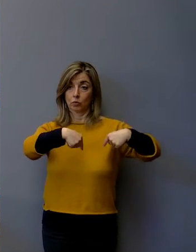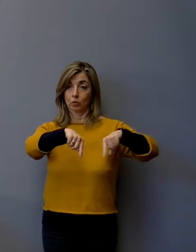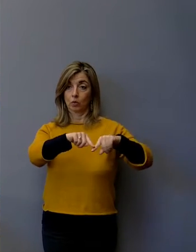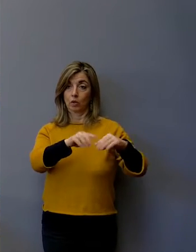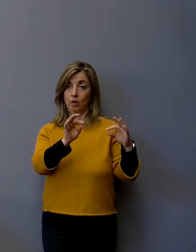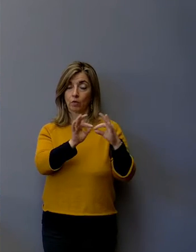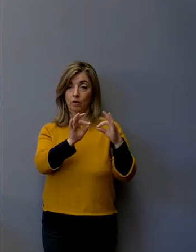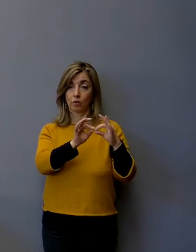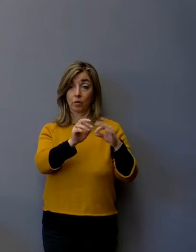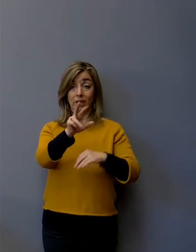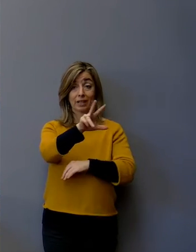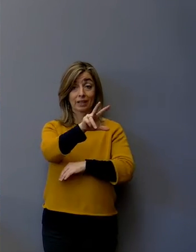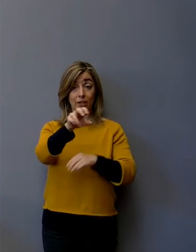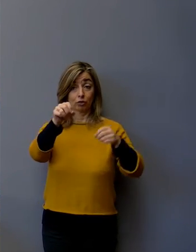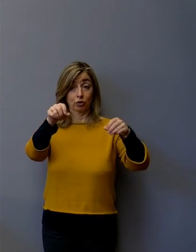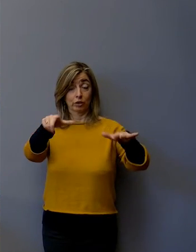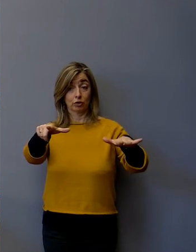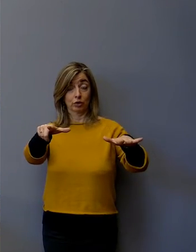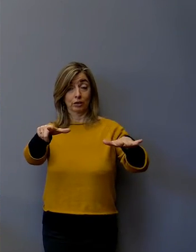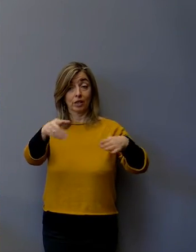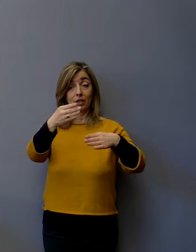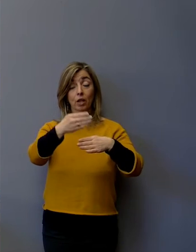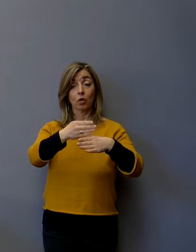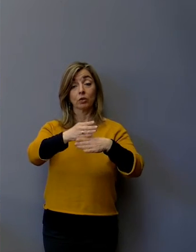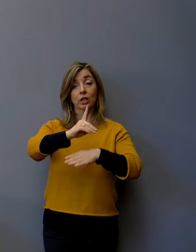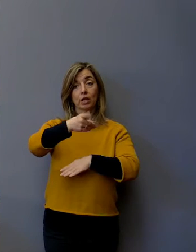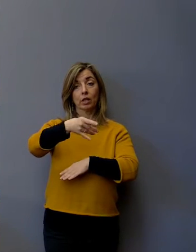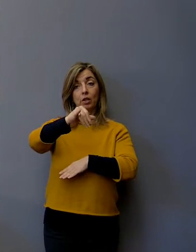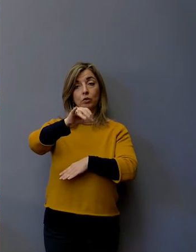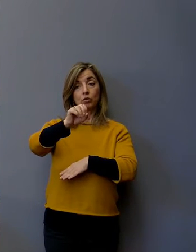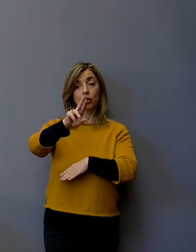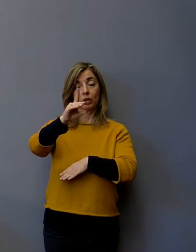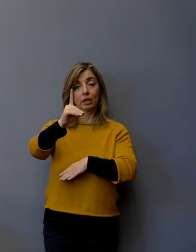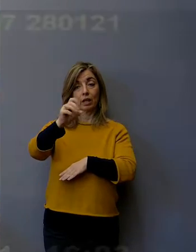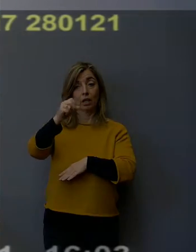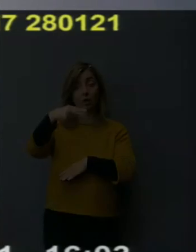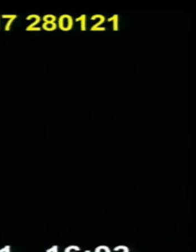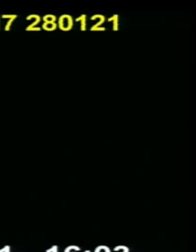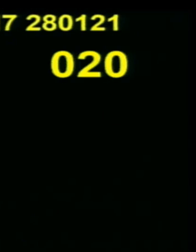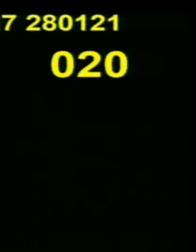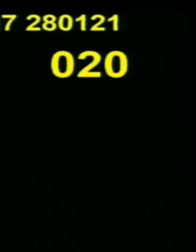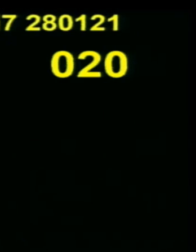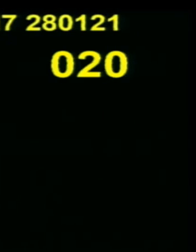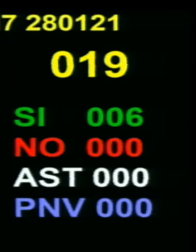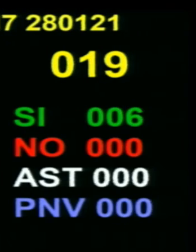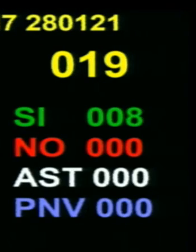317 a firma consigliere giordano parere favorevole si vota